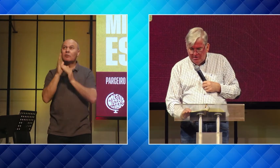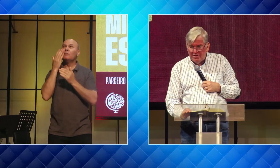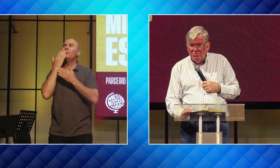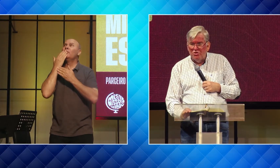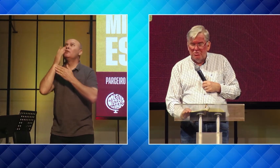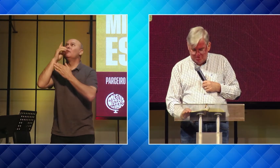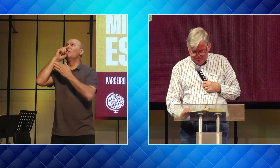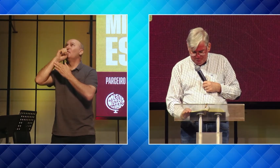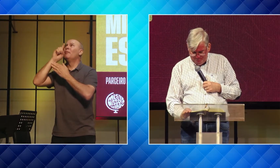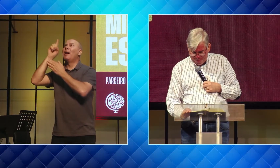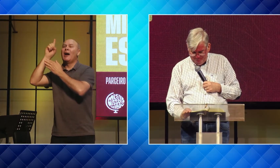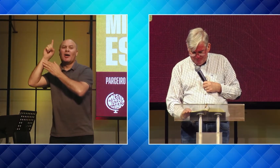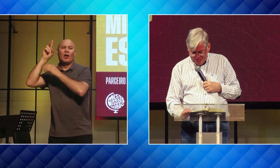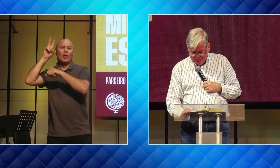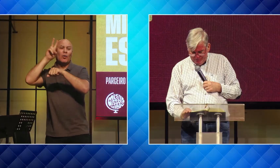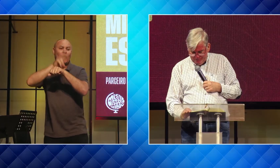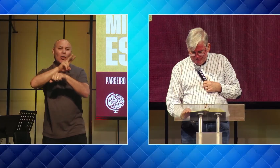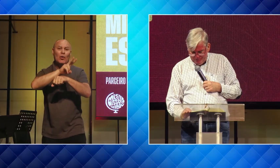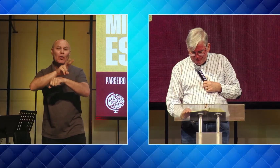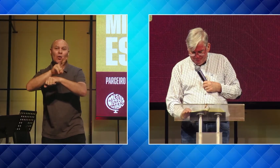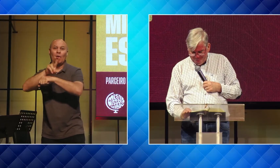em teu nome.